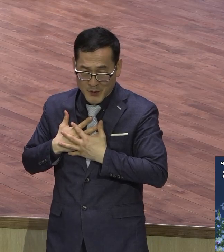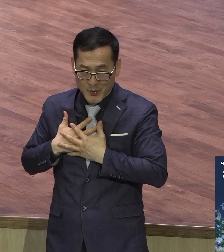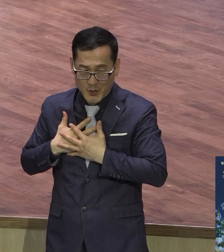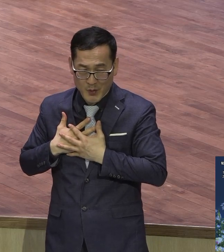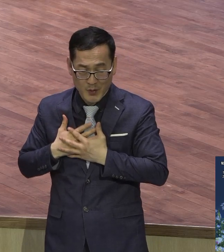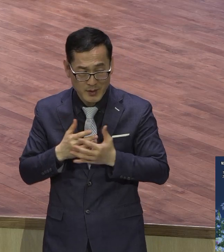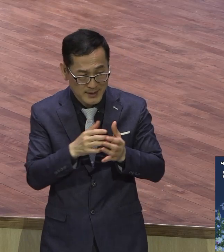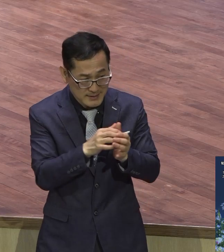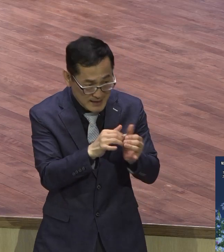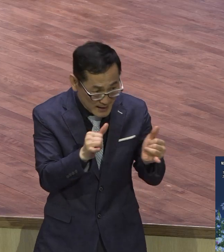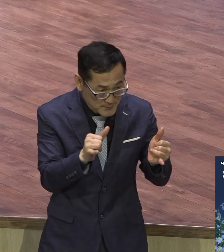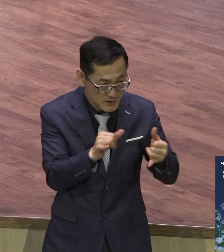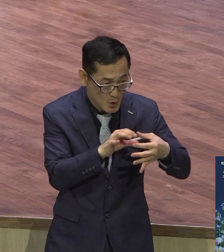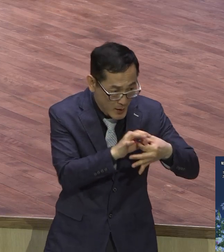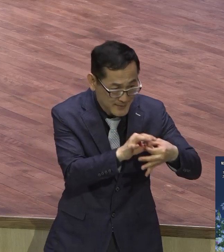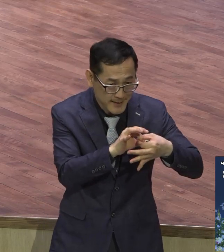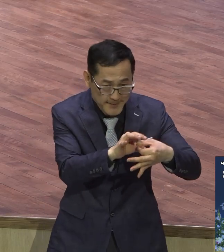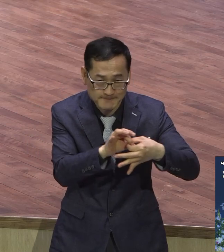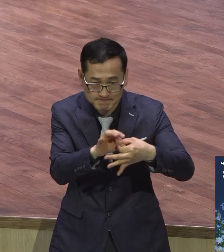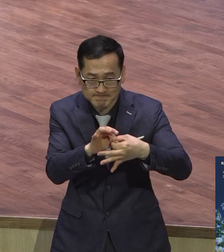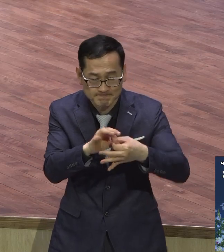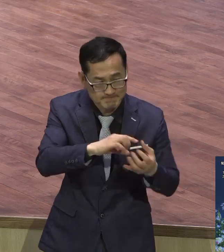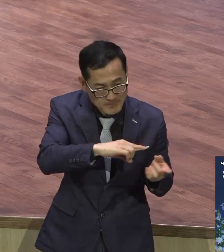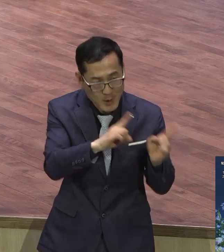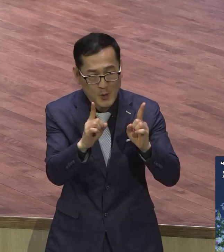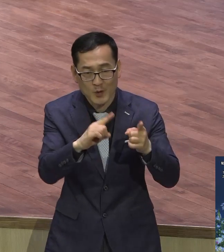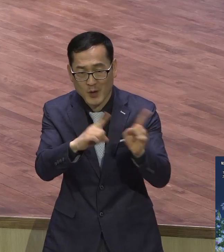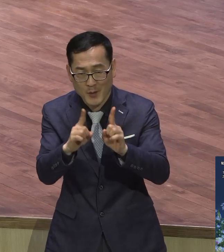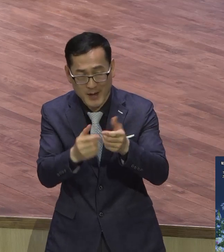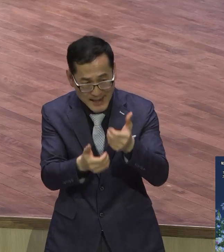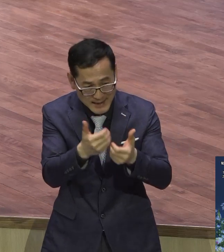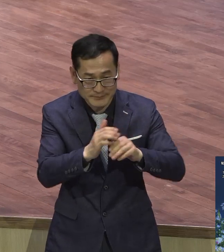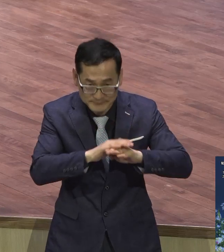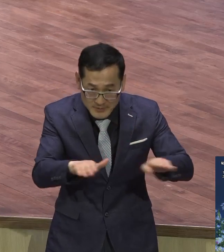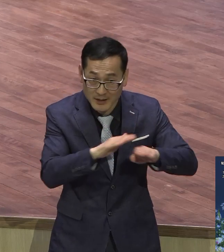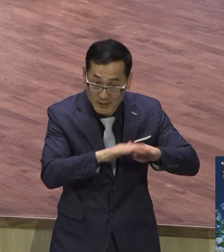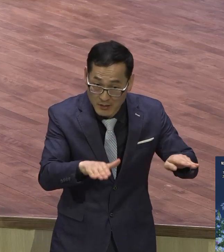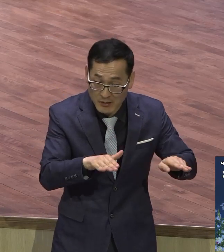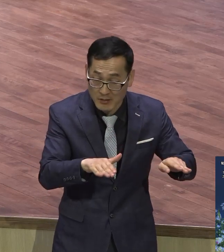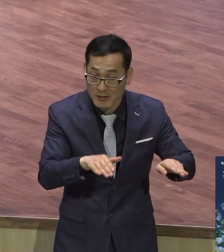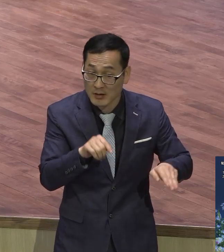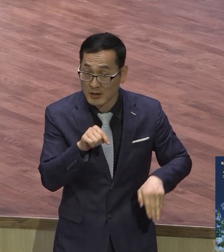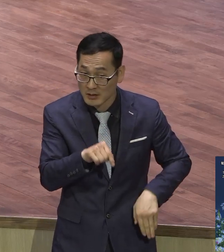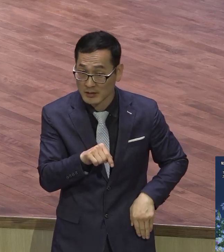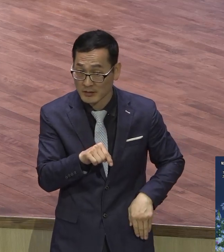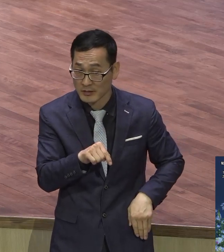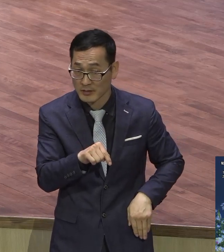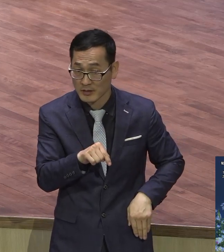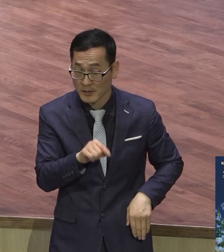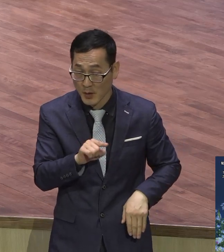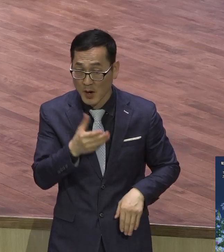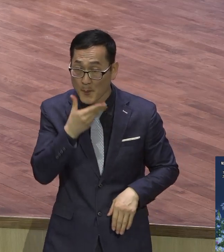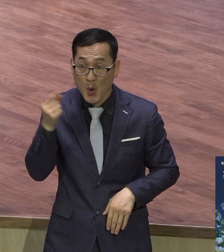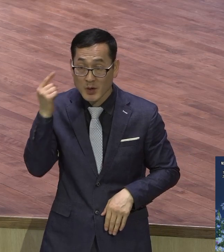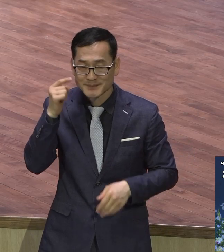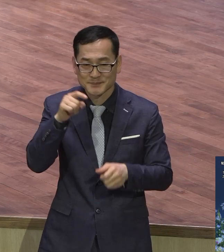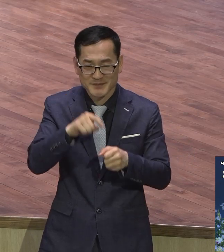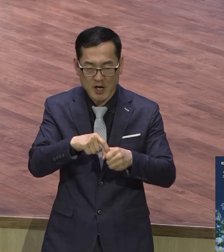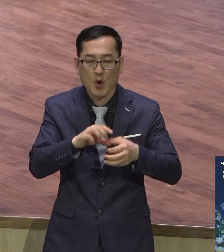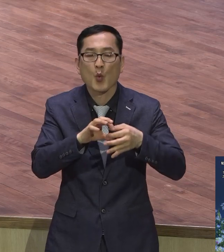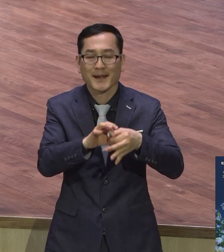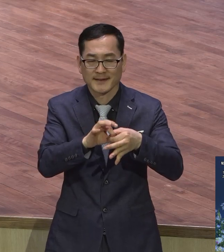관계를 회복하는 관계가 이 뭐요? 복음적 관계